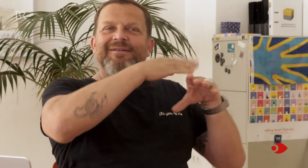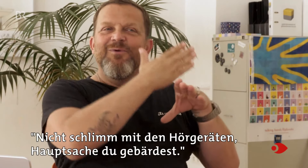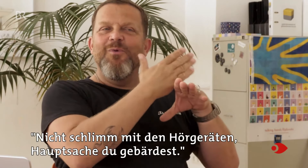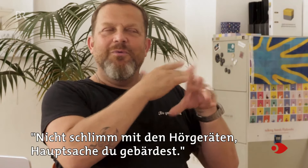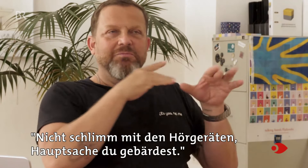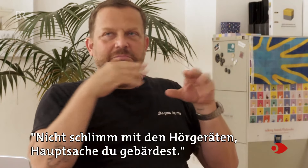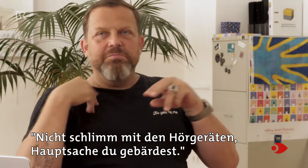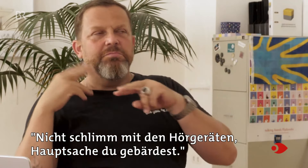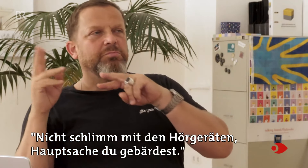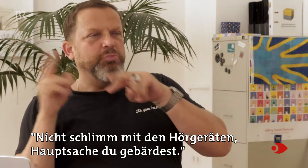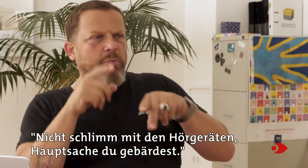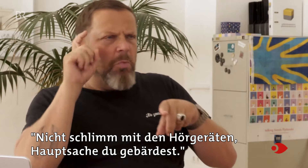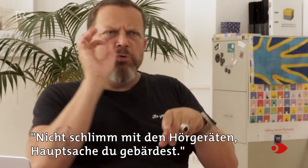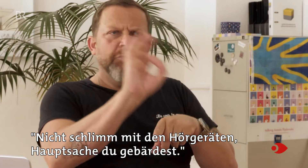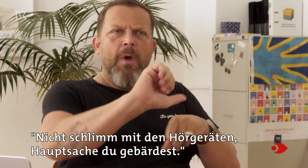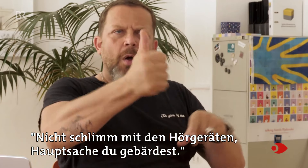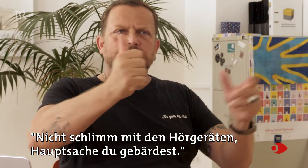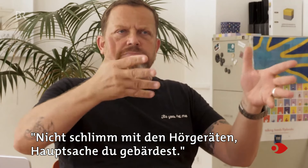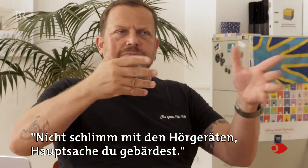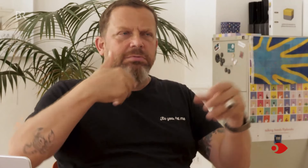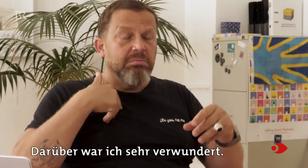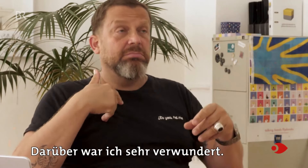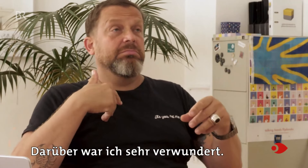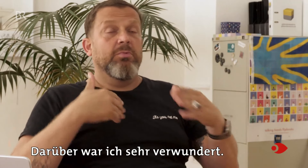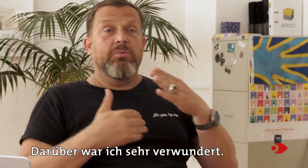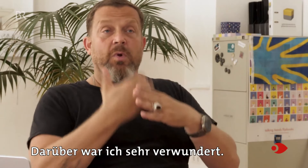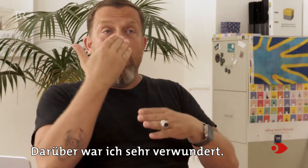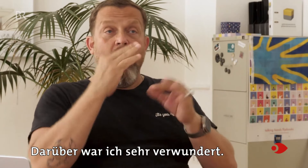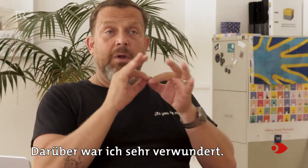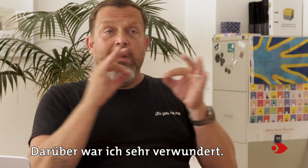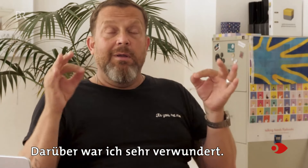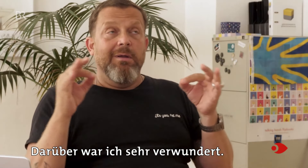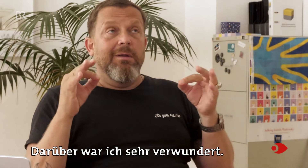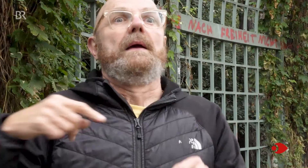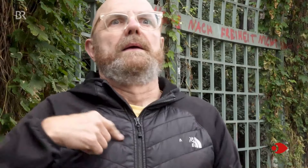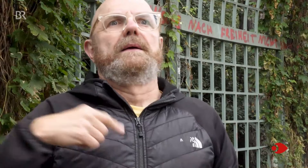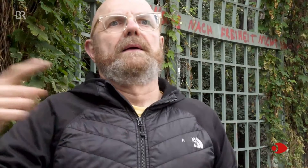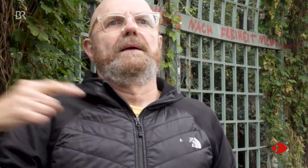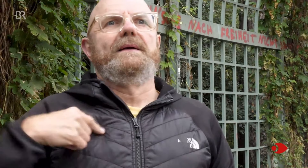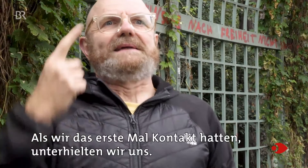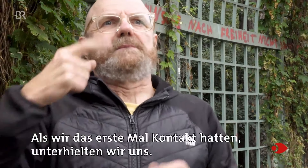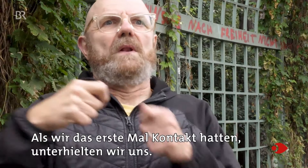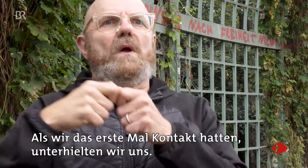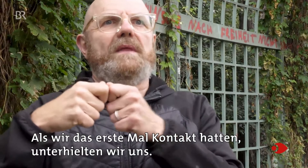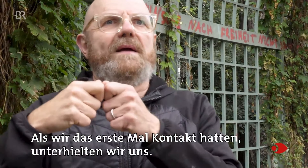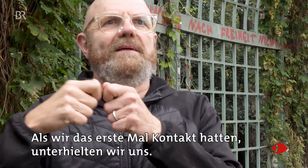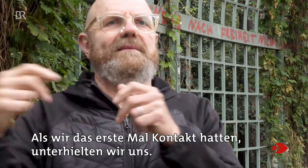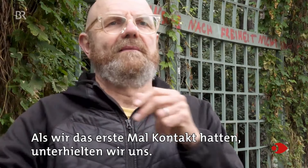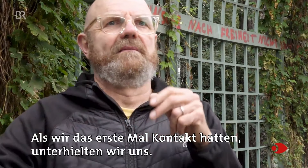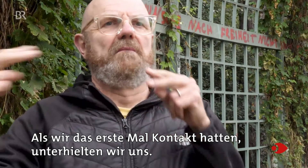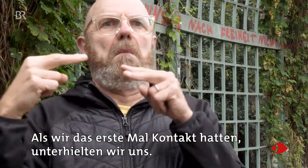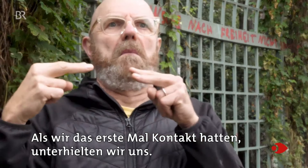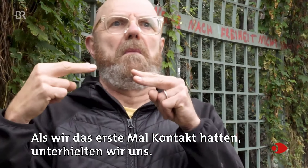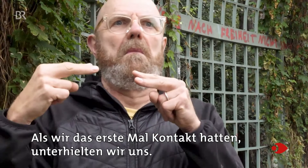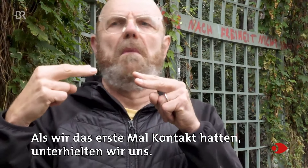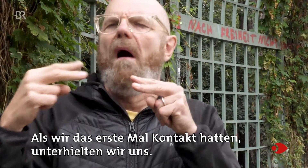nicht schlimm mit den Hörgeräten, Hauptsache du gebärdest. Darüber war ich sehr verwundert. Als wir das erste Mal Kontakt hatten, unterhielten